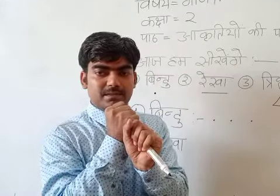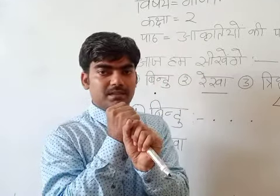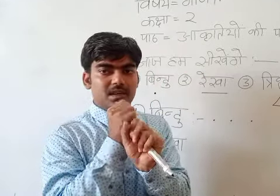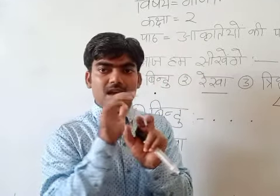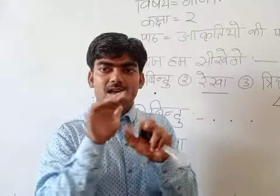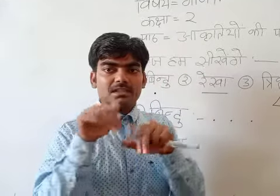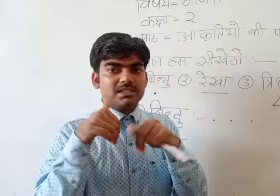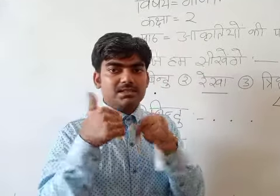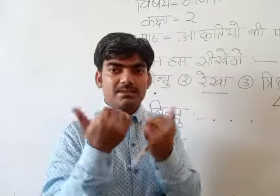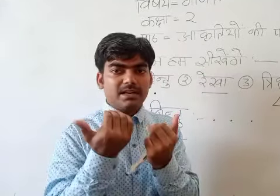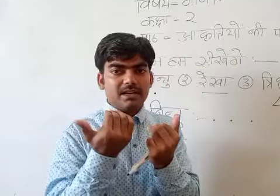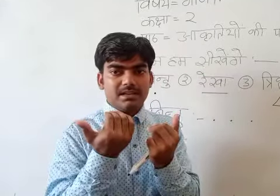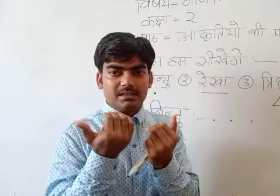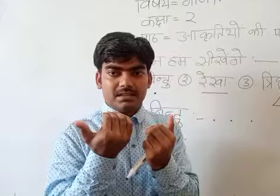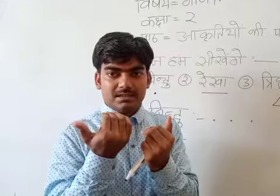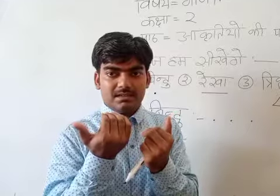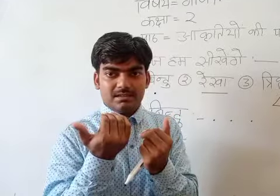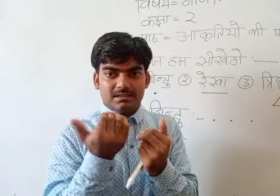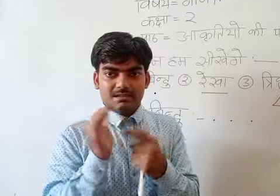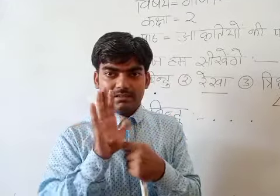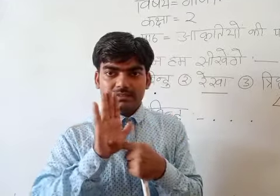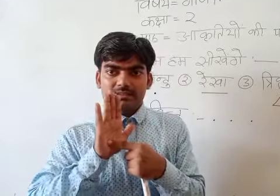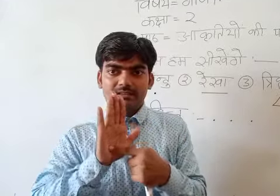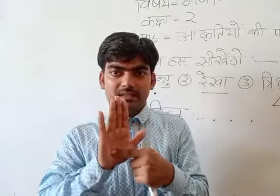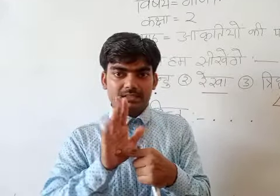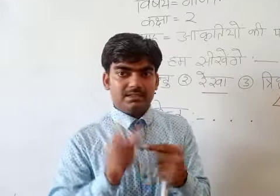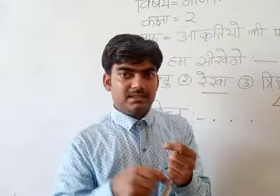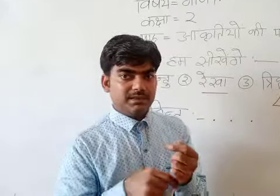किस प्रकार देखते हैं